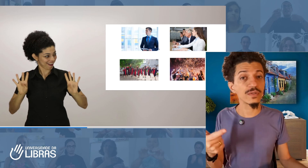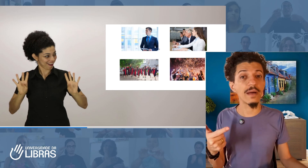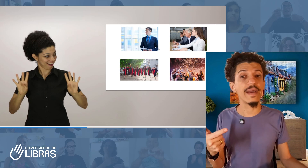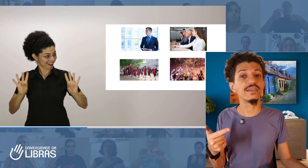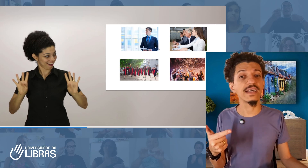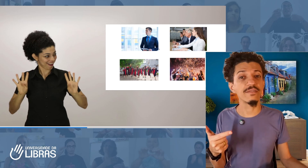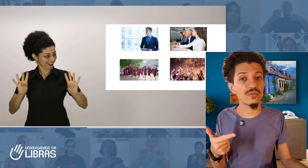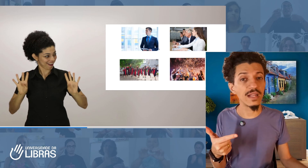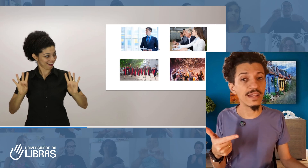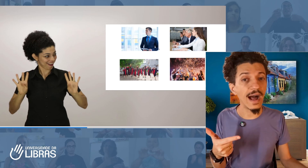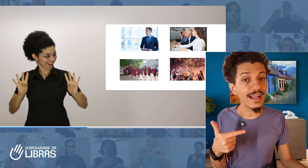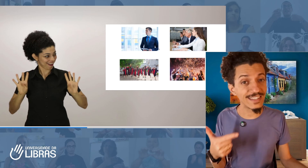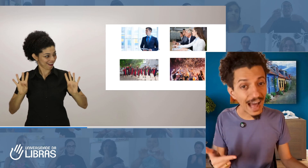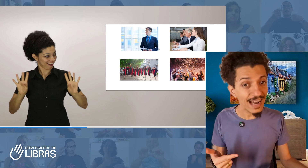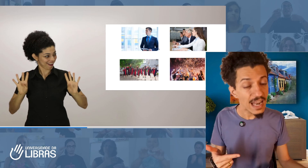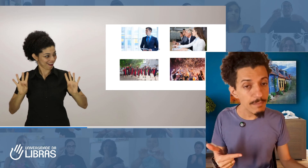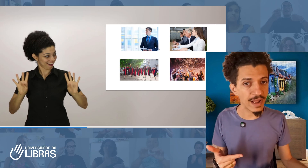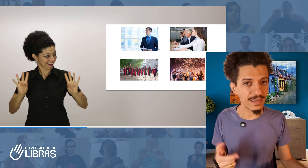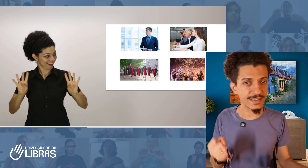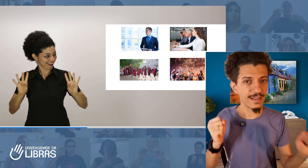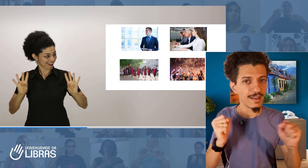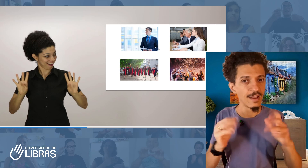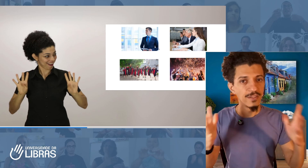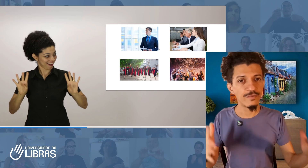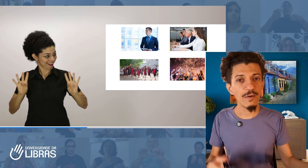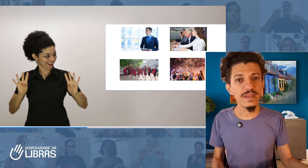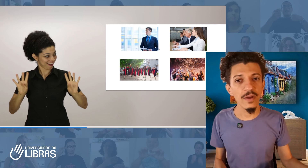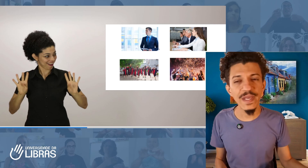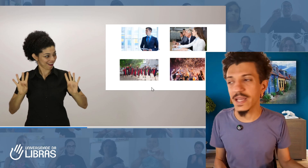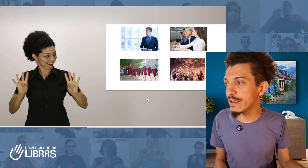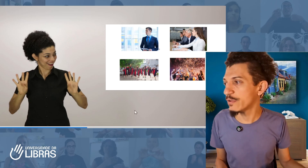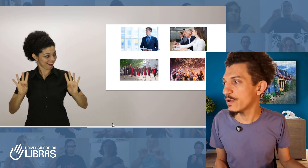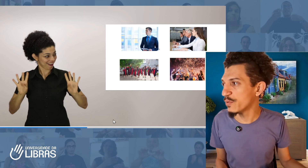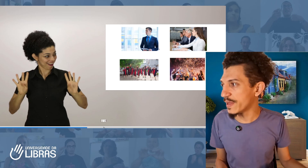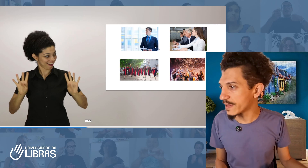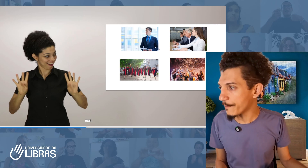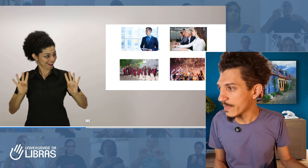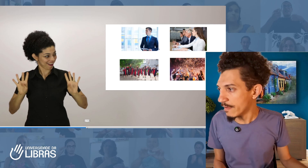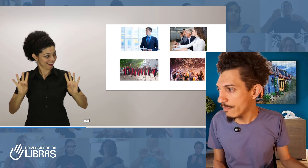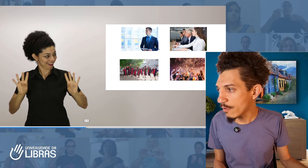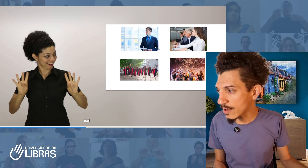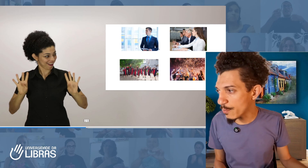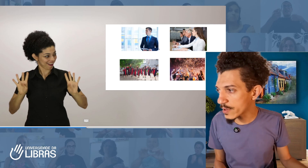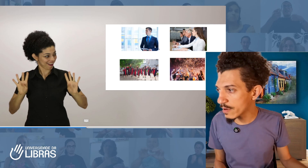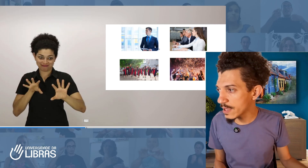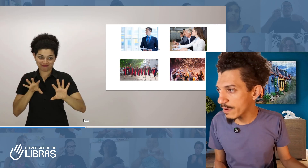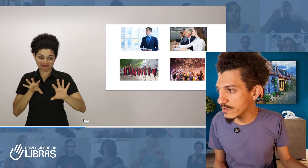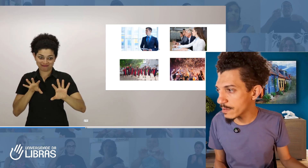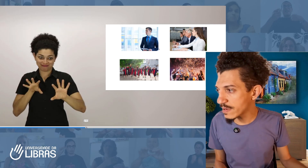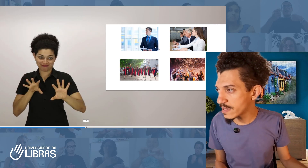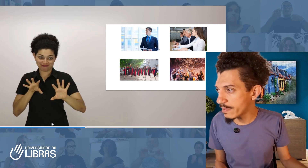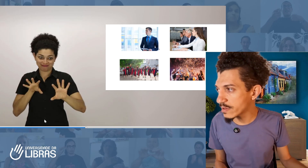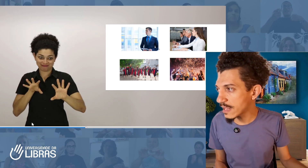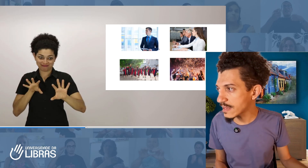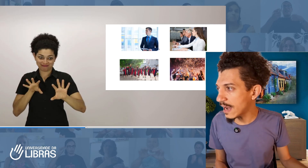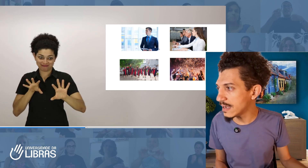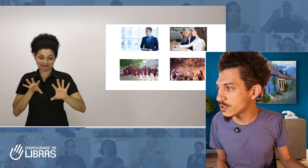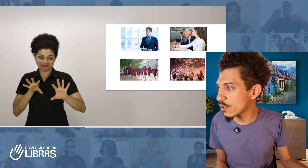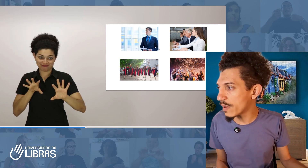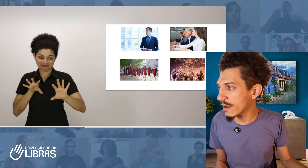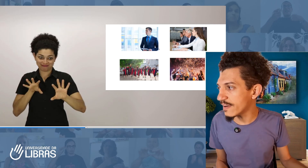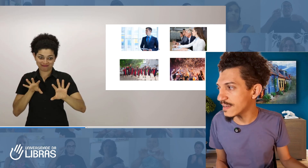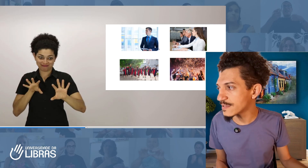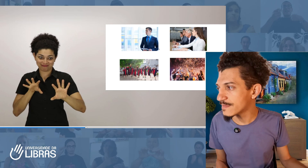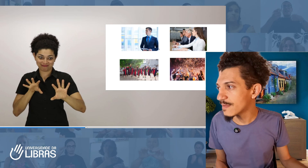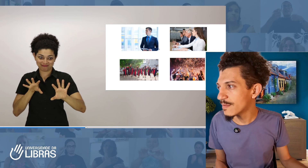vê justamente essa visualidade da Libras, de forma tão incrível e tão bonita. Vou voltar um pouquinho aqui para você perceber o detalhe de